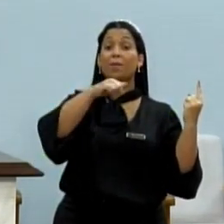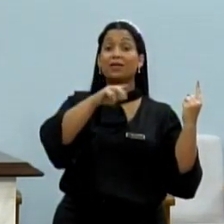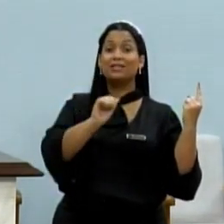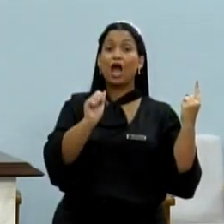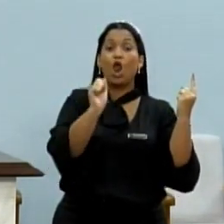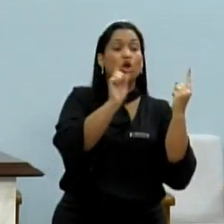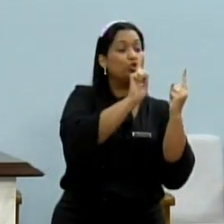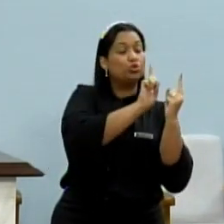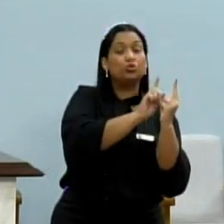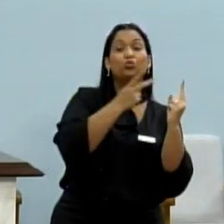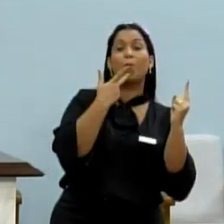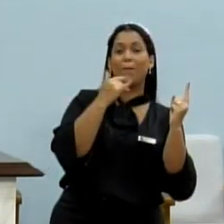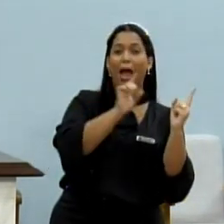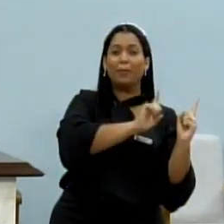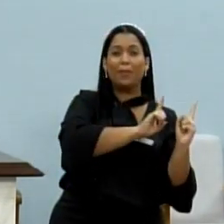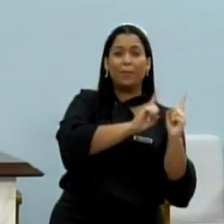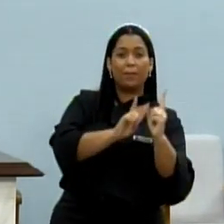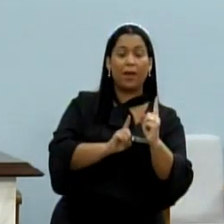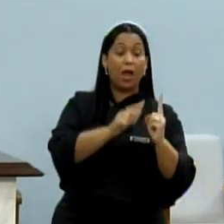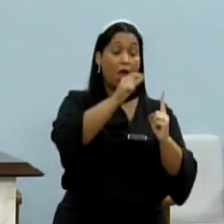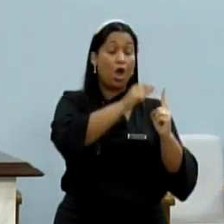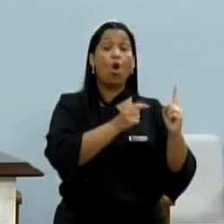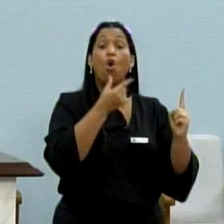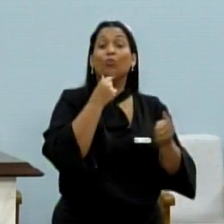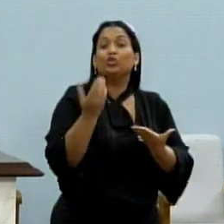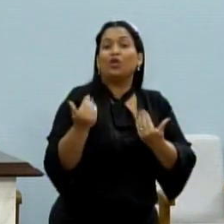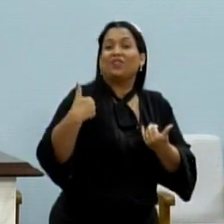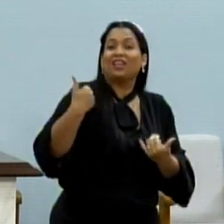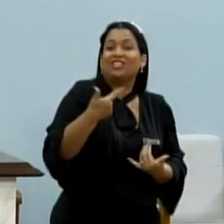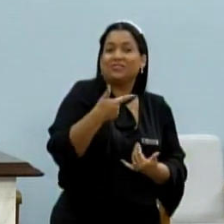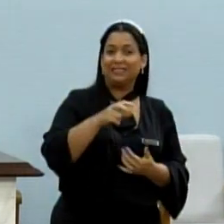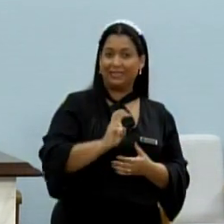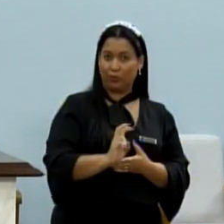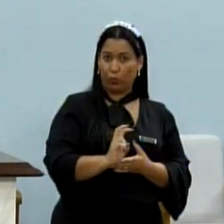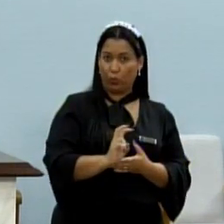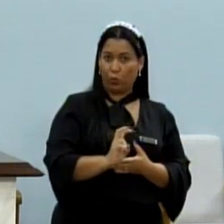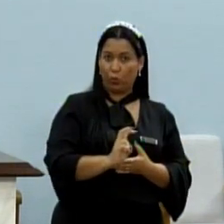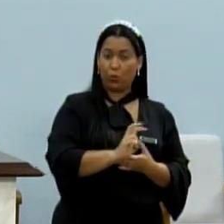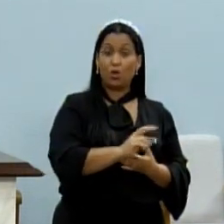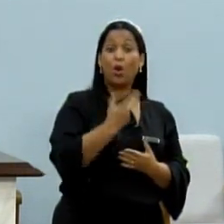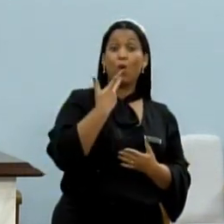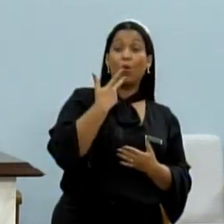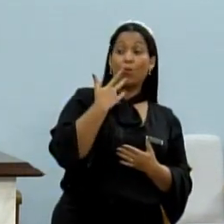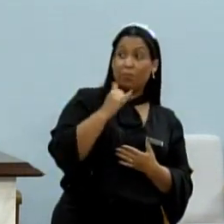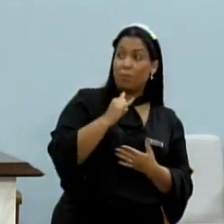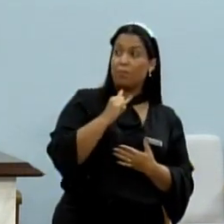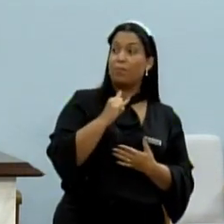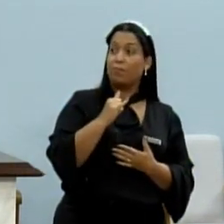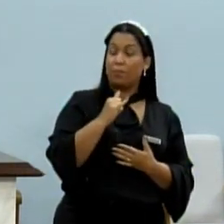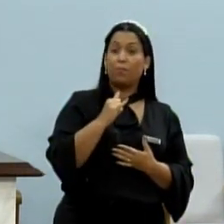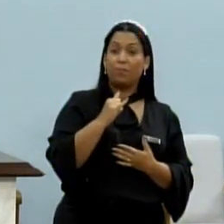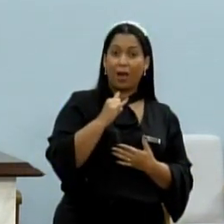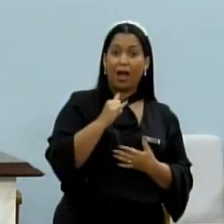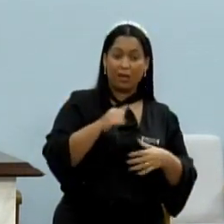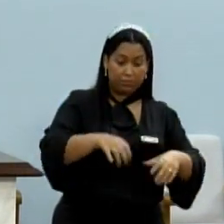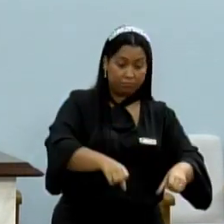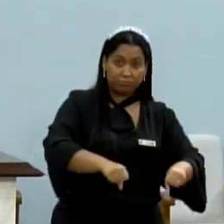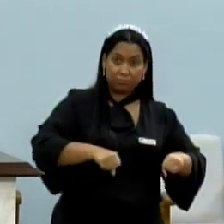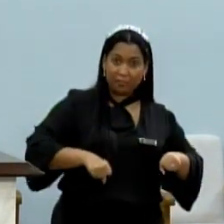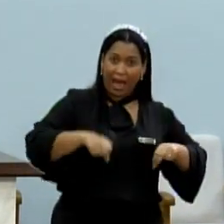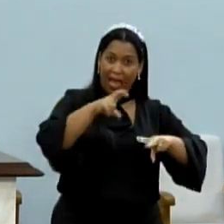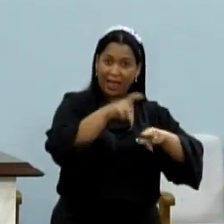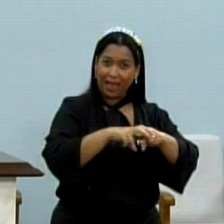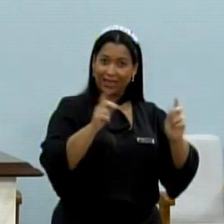pai. Marcelo era um jovem de 25 anos e o pai puxou a cadeira para que ele pudesse se